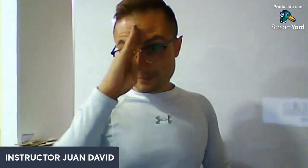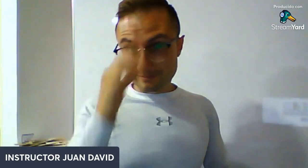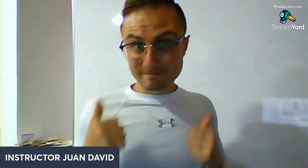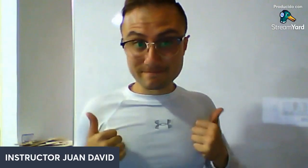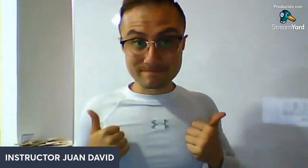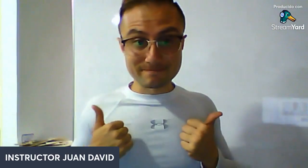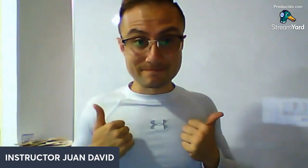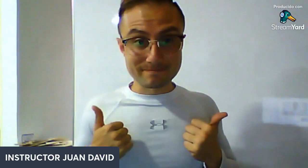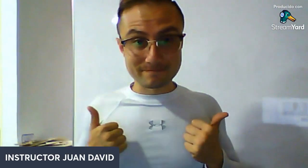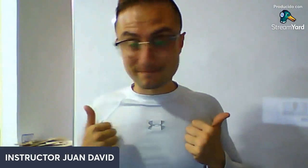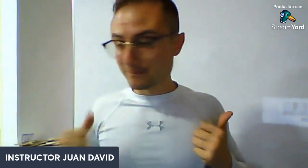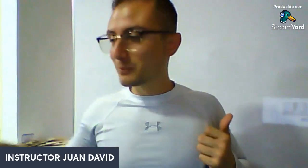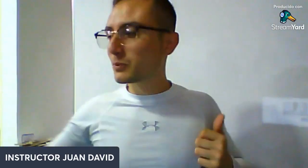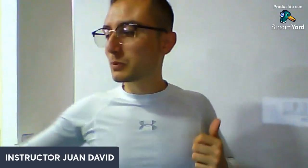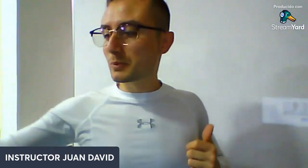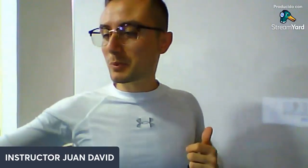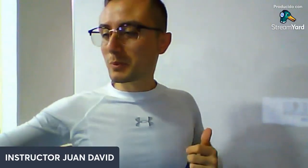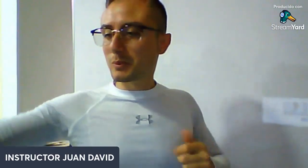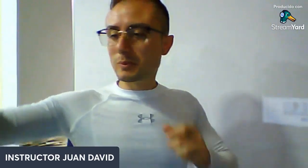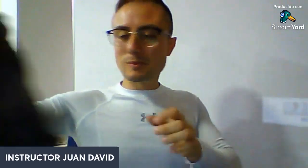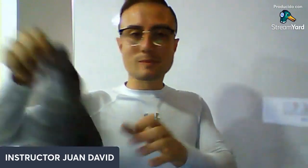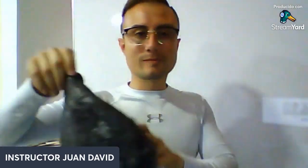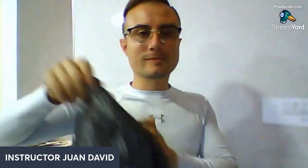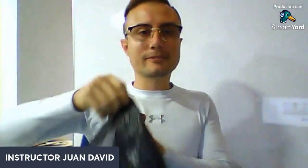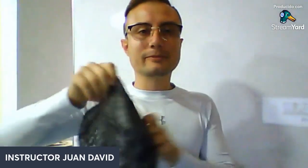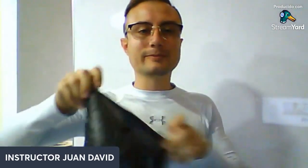bueno alguna duda o claros estadísticos